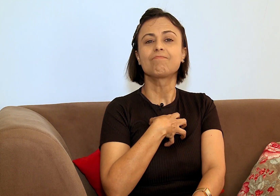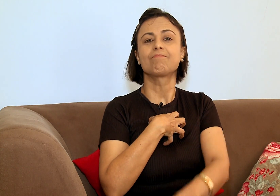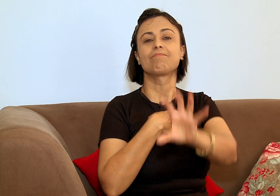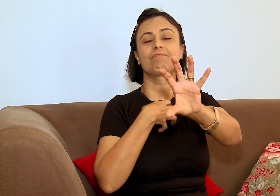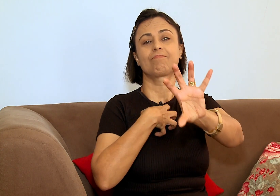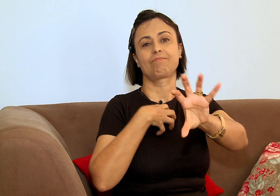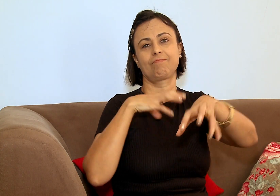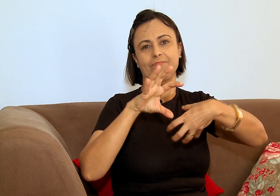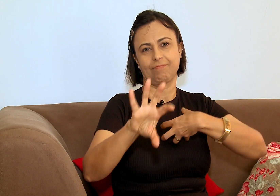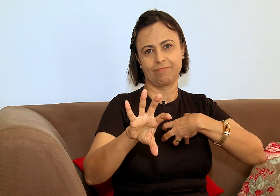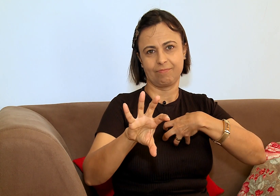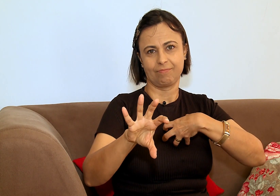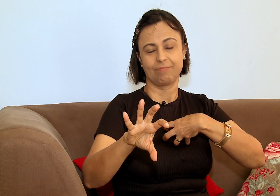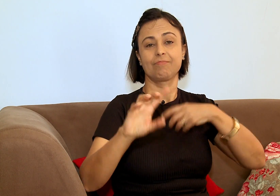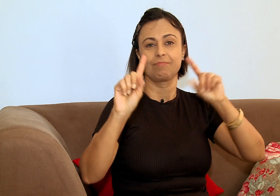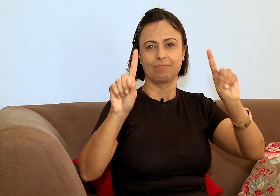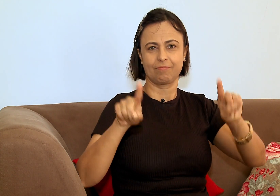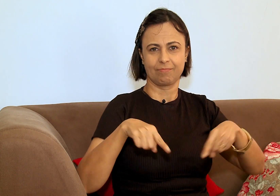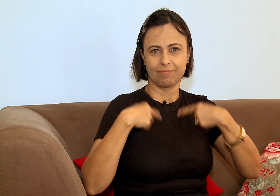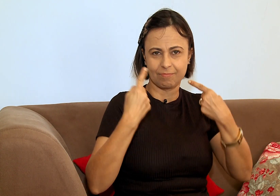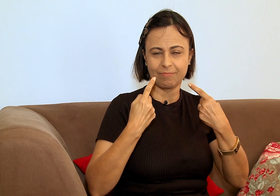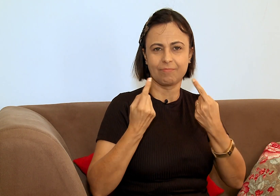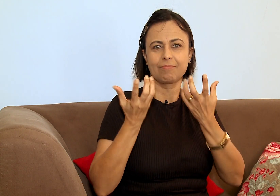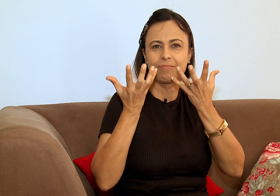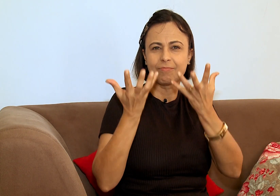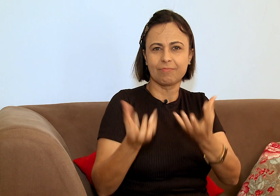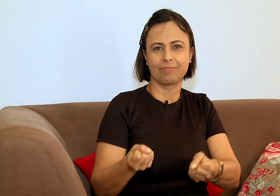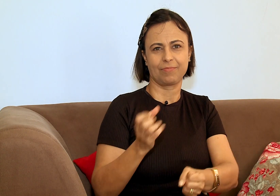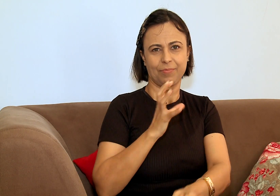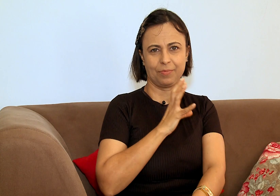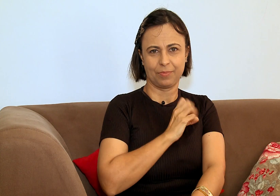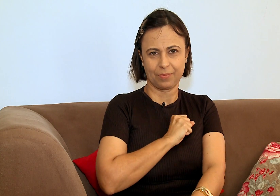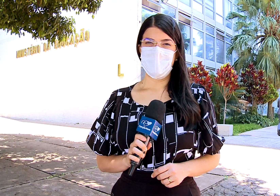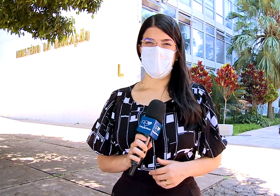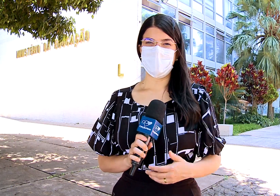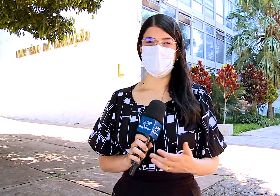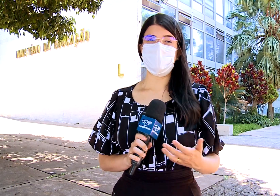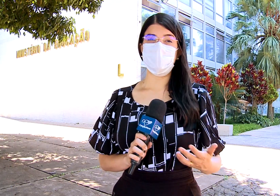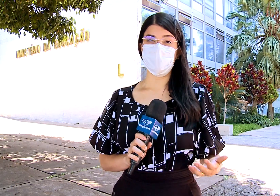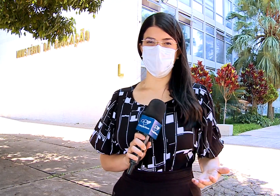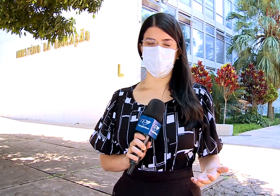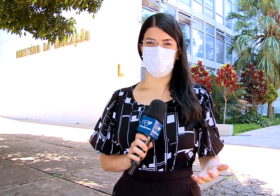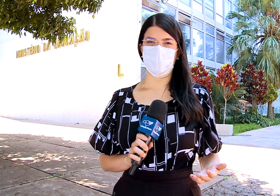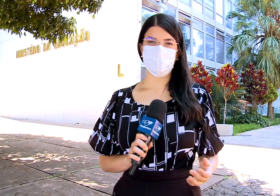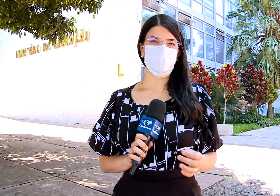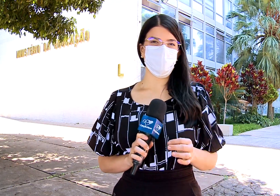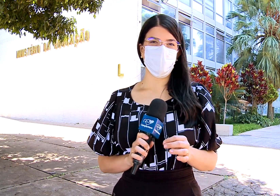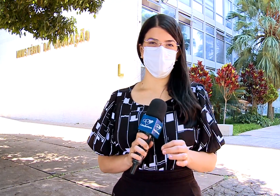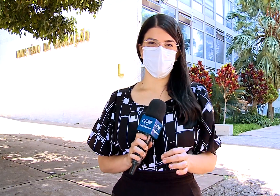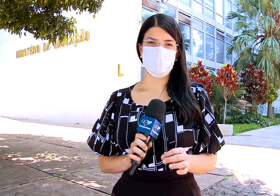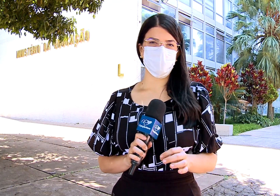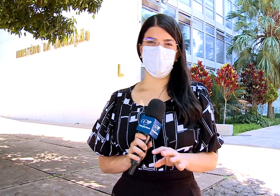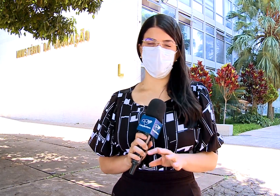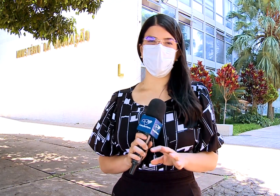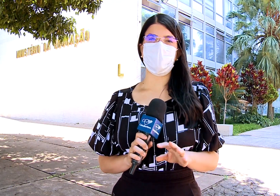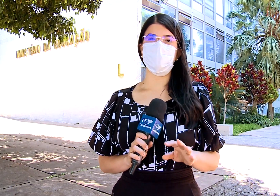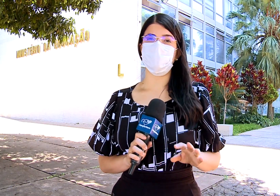a interpretação em sala de aula. Neste dia do professor, ela incentiva para que os profissionais estejam cada vez